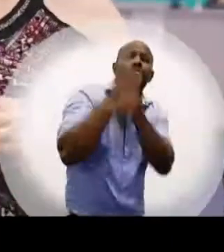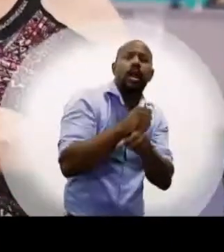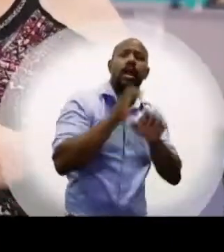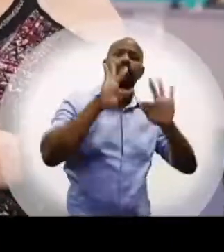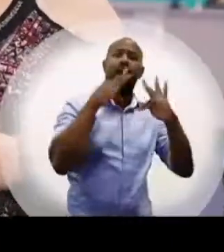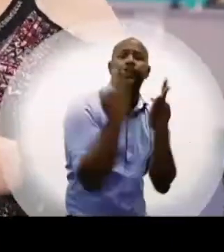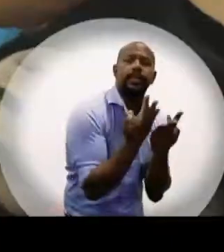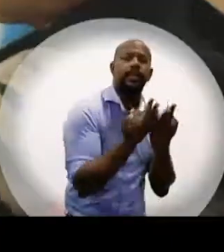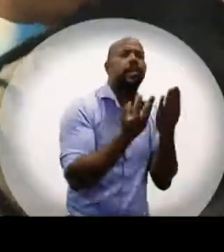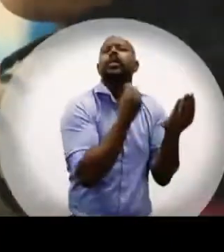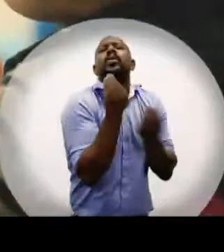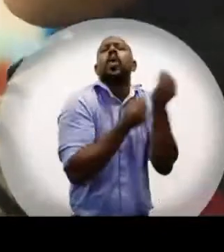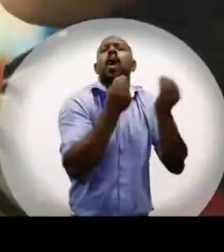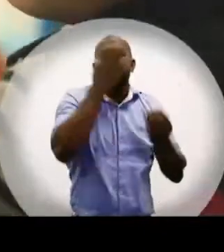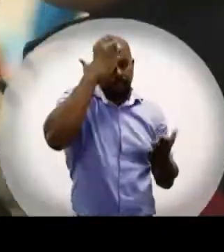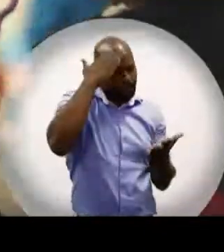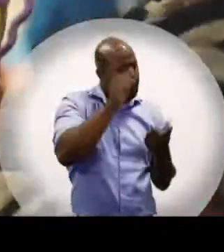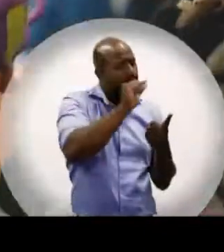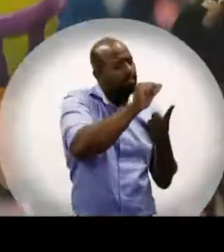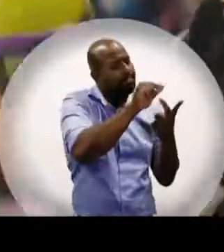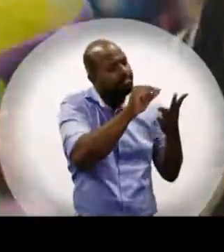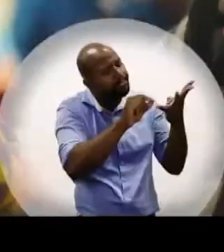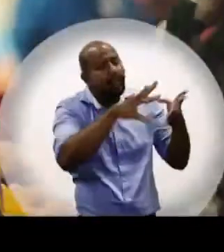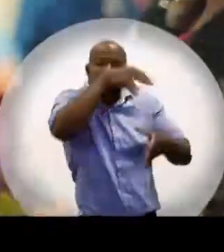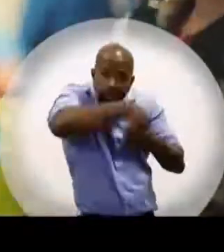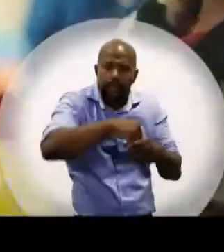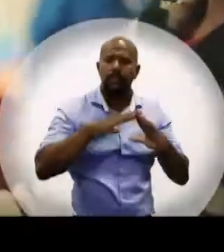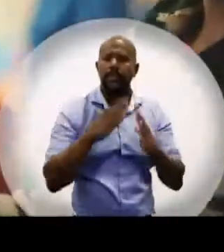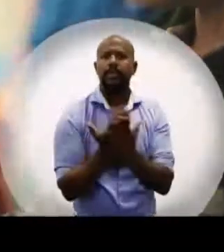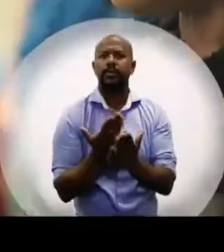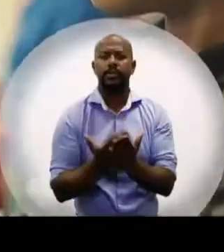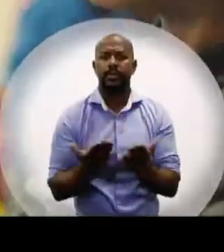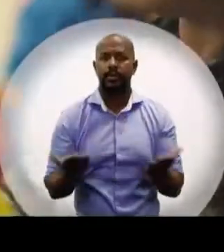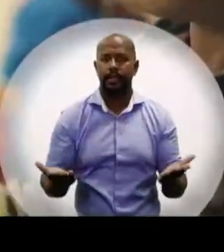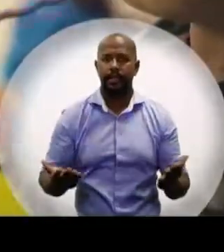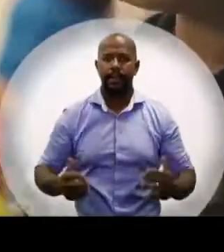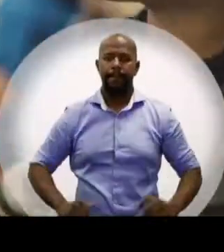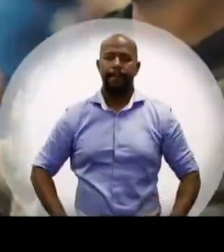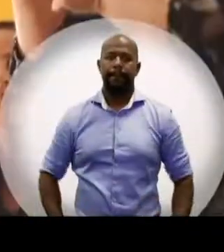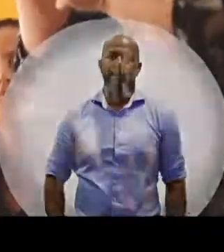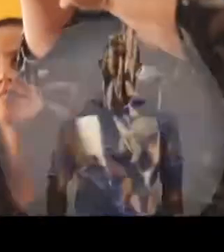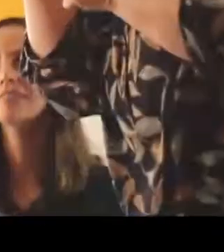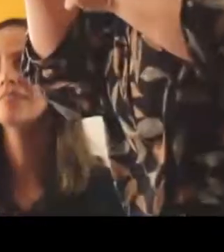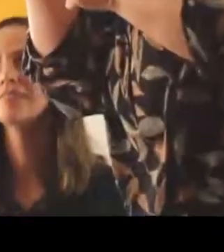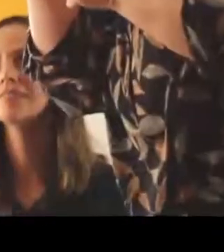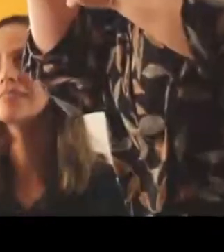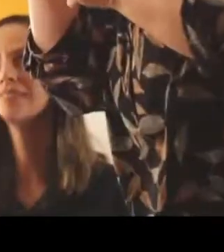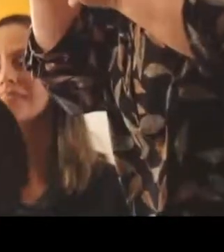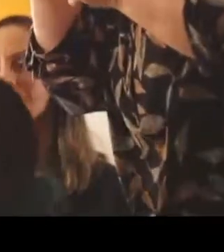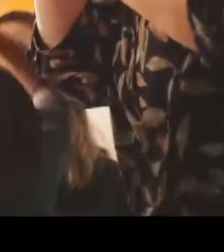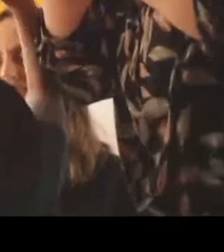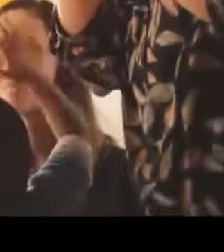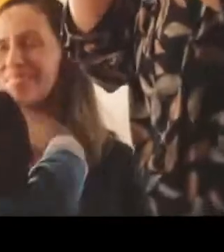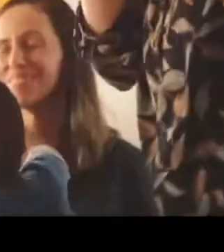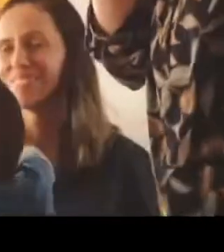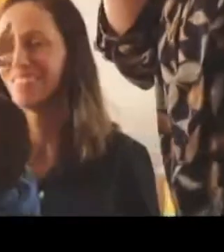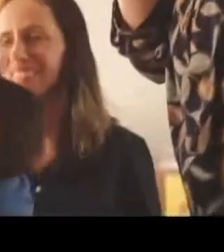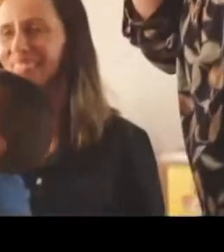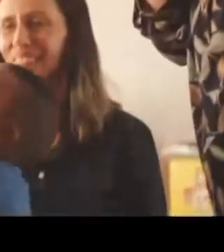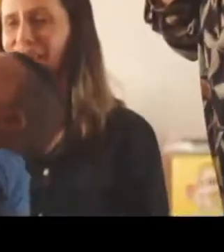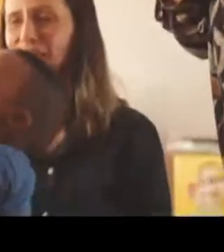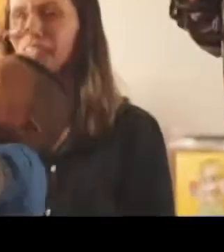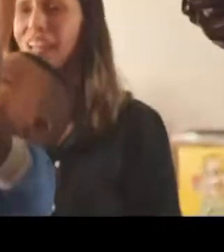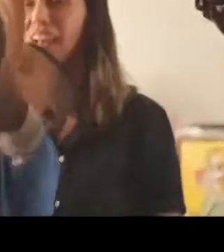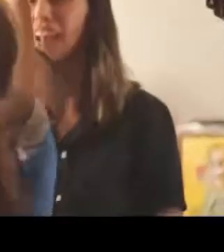história, que tem uma família. Como lidar com todas essas vertentes dentro da unidade escolar, né? Professora sopra bolhas de sabão e crianças